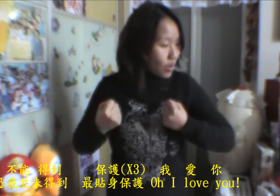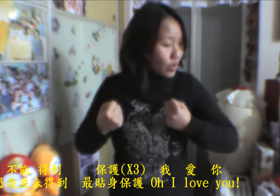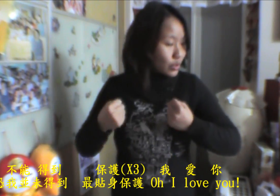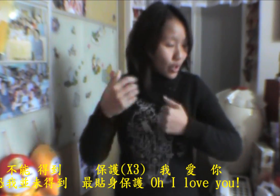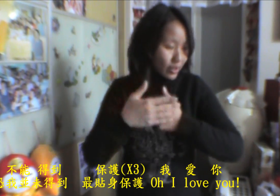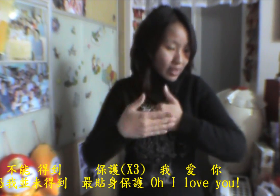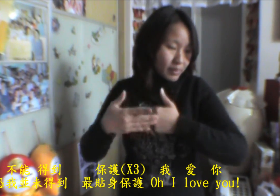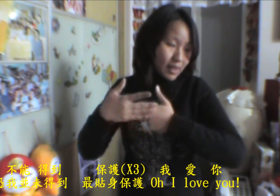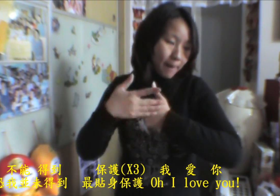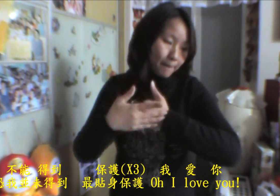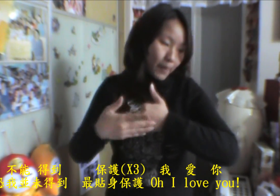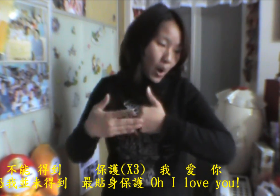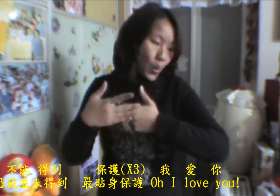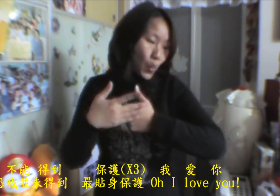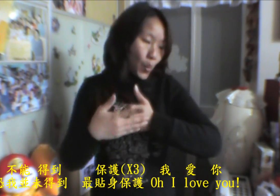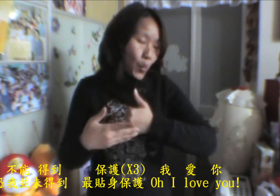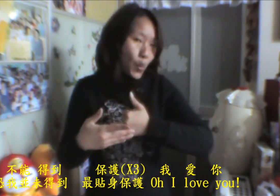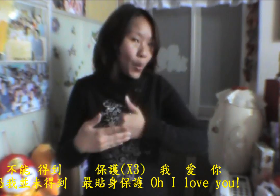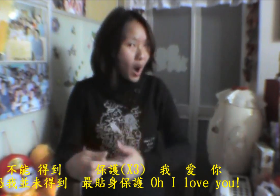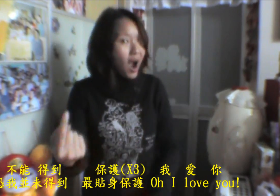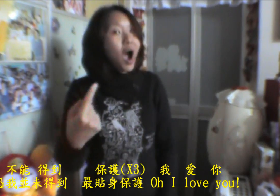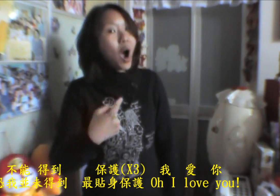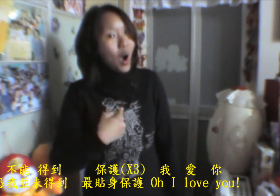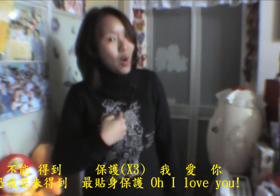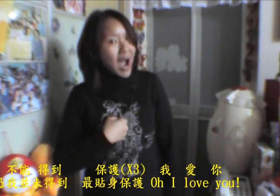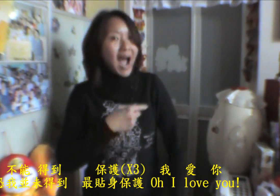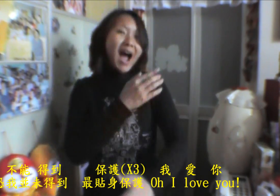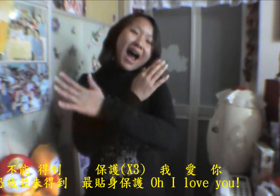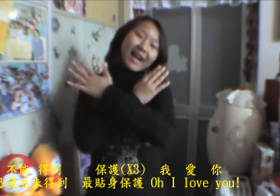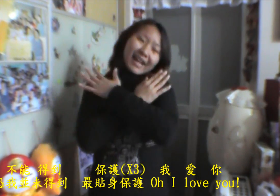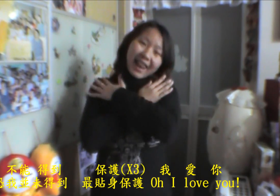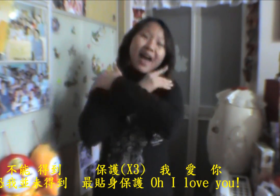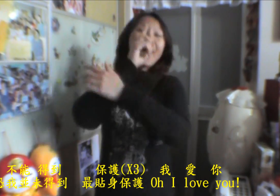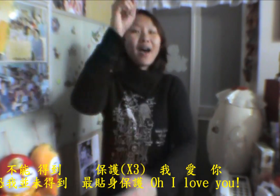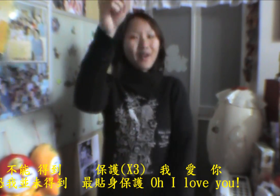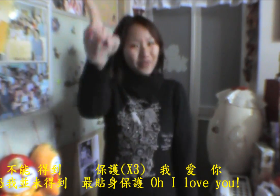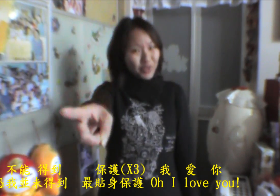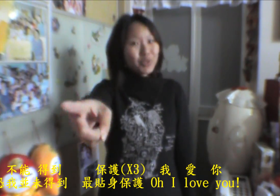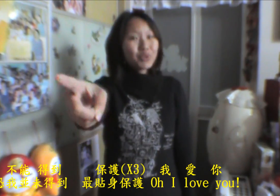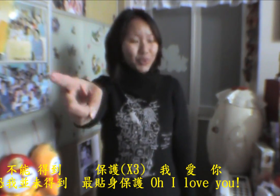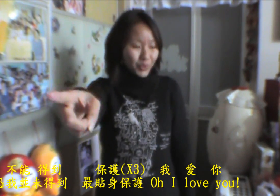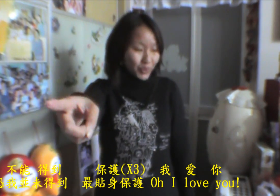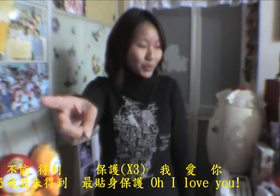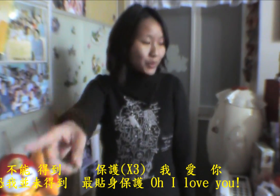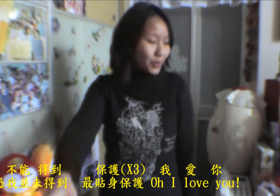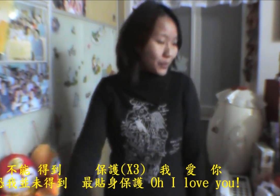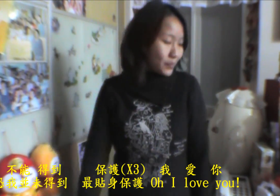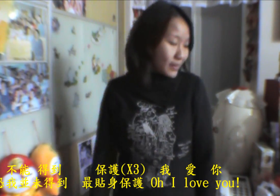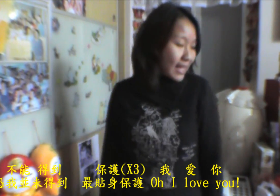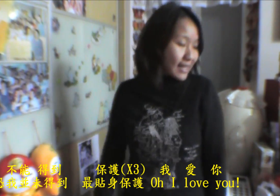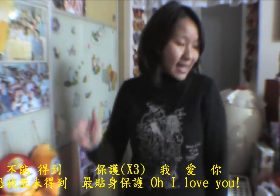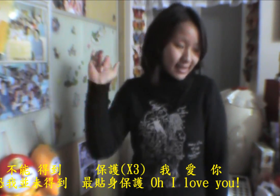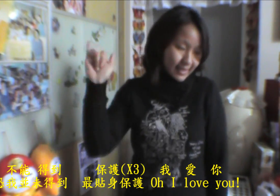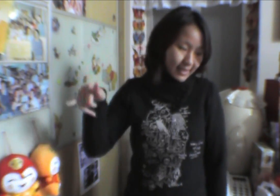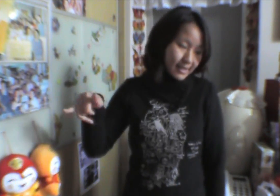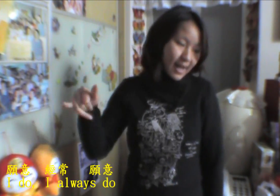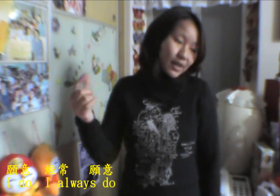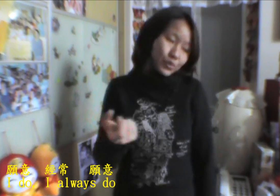到最貼身保護。Oh, I love you, yes I